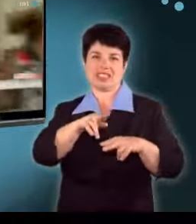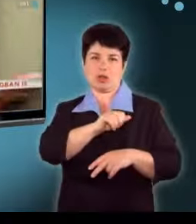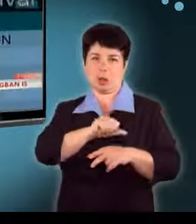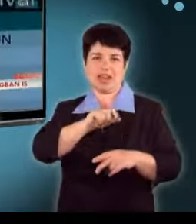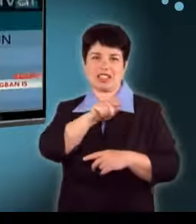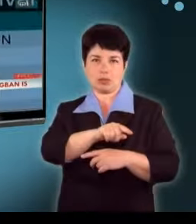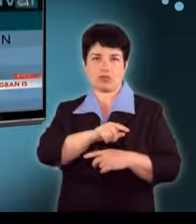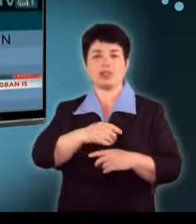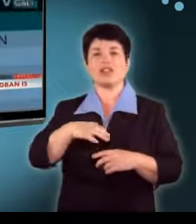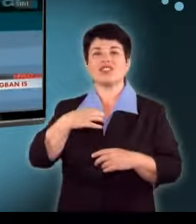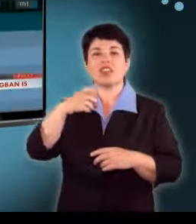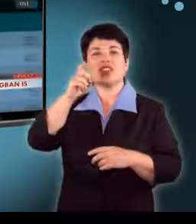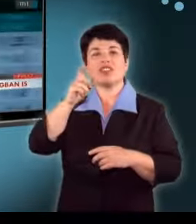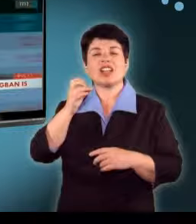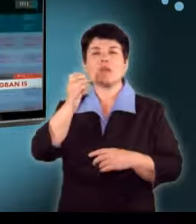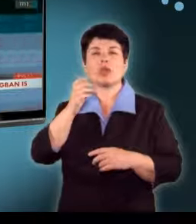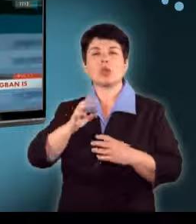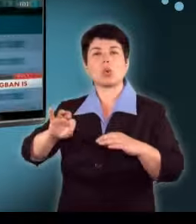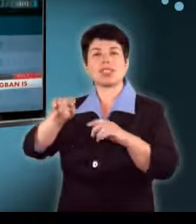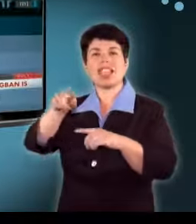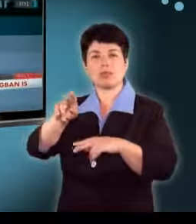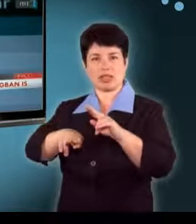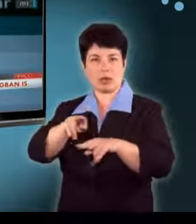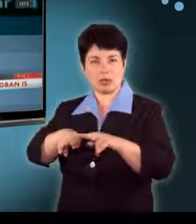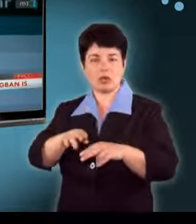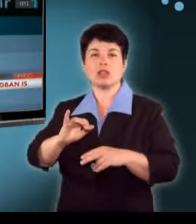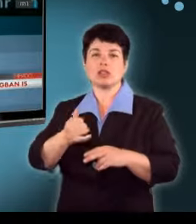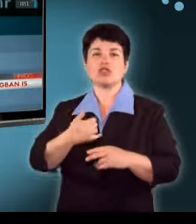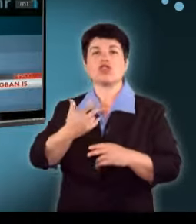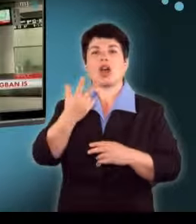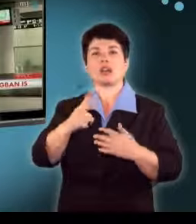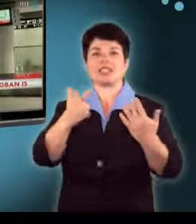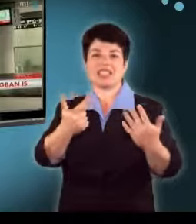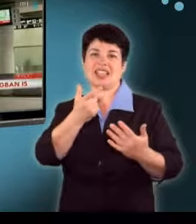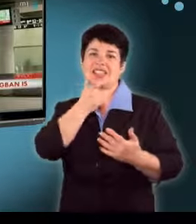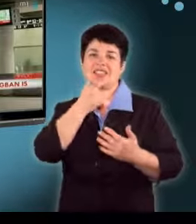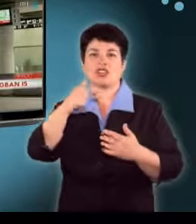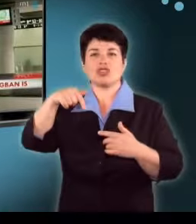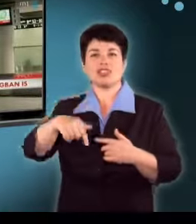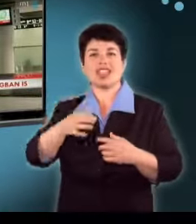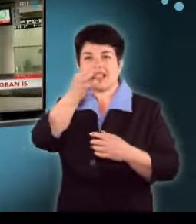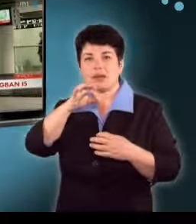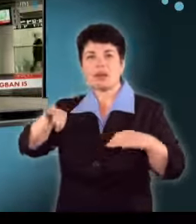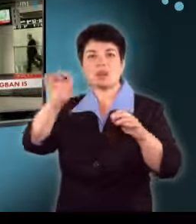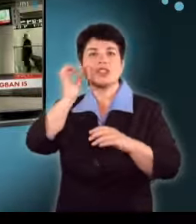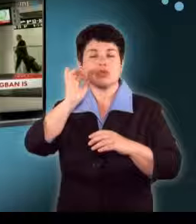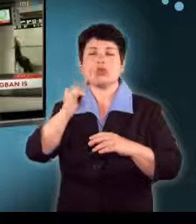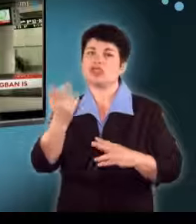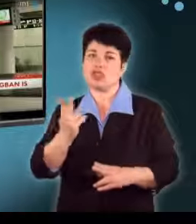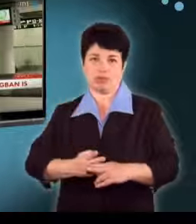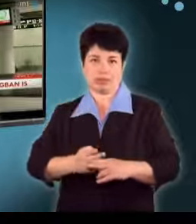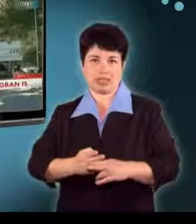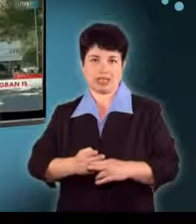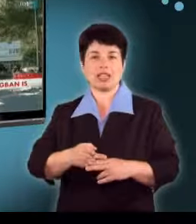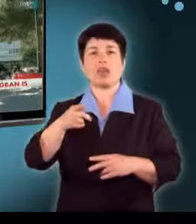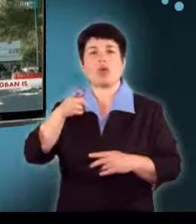Regensburgban ápolnak, és megbetegedett egy 37 éves dél-németországi nő is, aki a közelmúltban